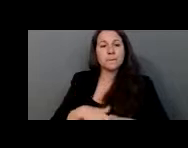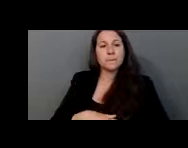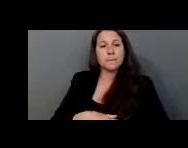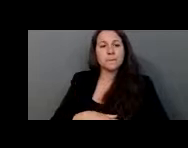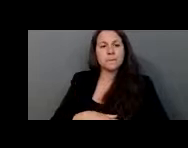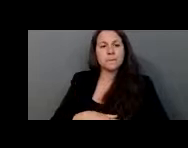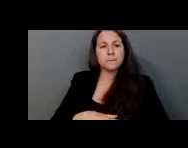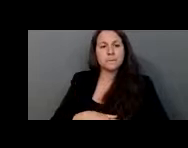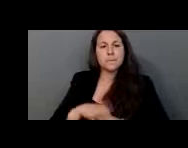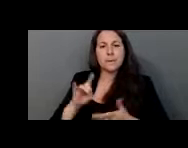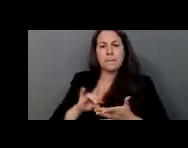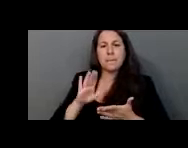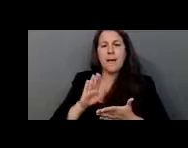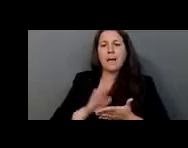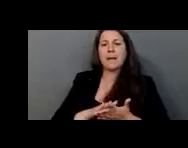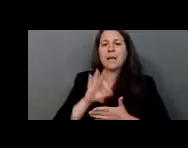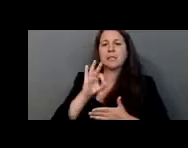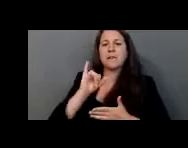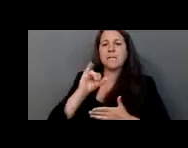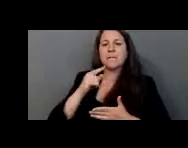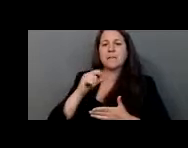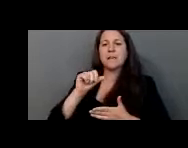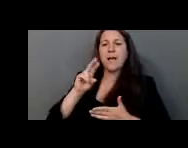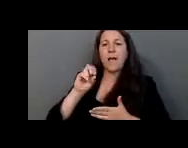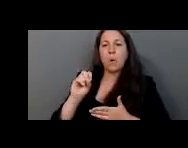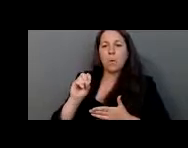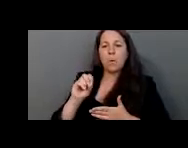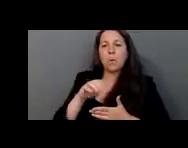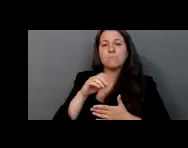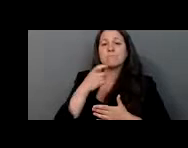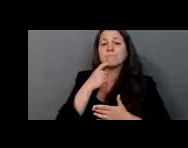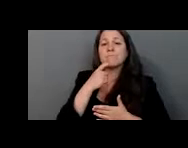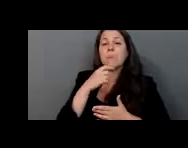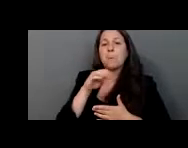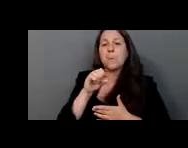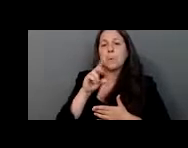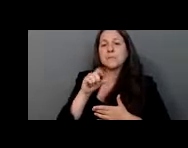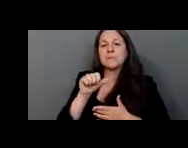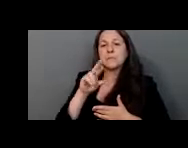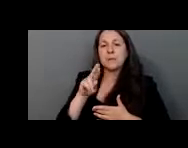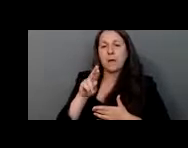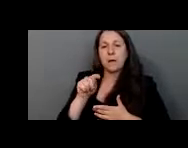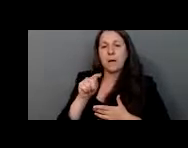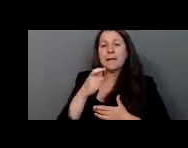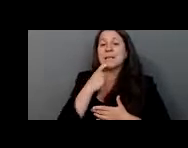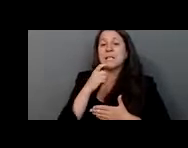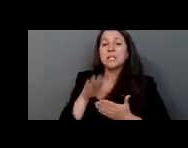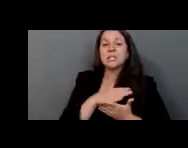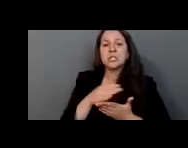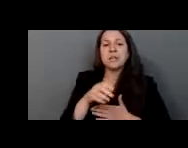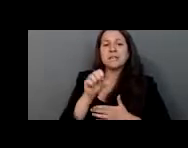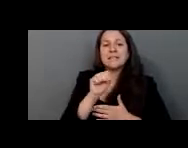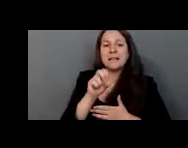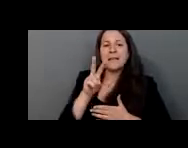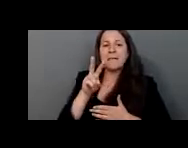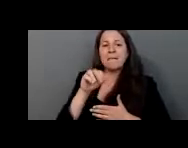l'œuvre Le mariage de Figaro de Mozart. C'est Sergei Virticus qui interprète Figaro.